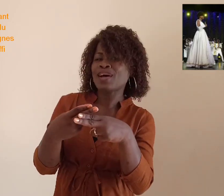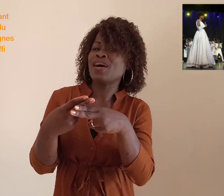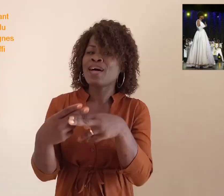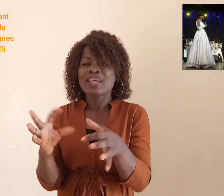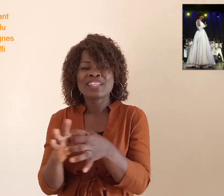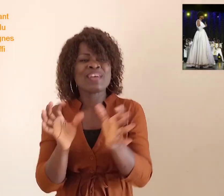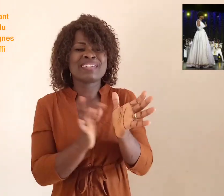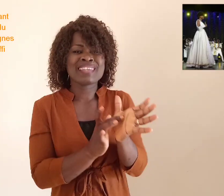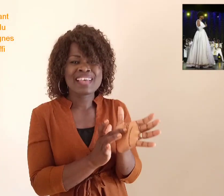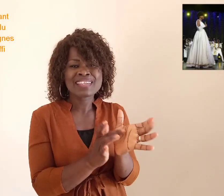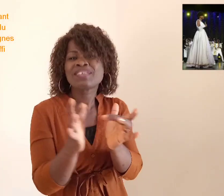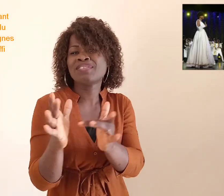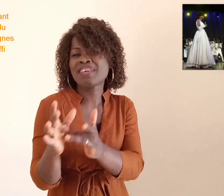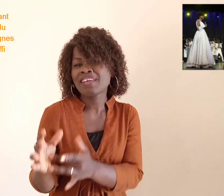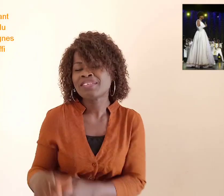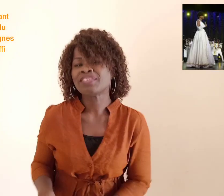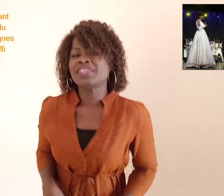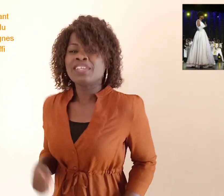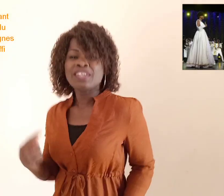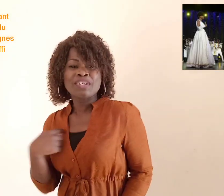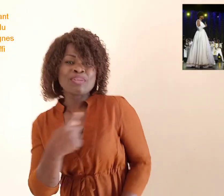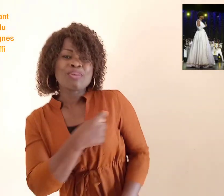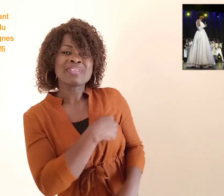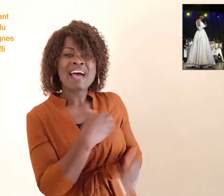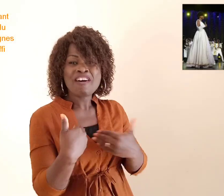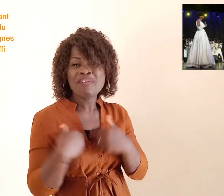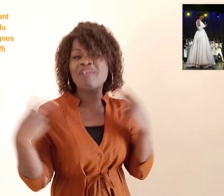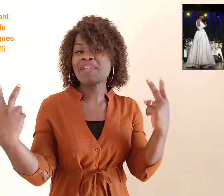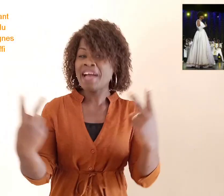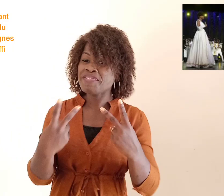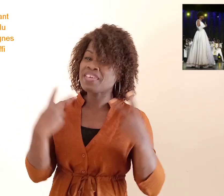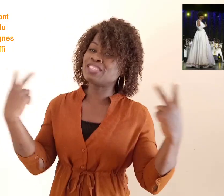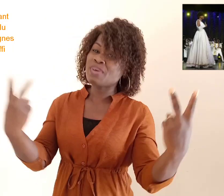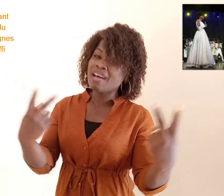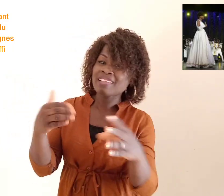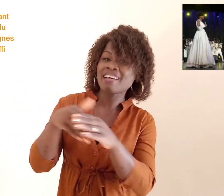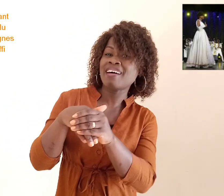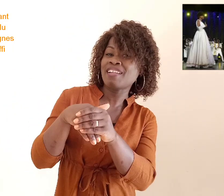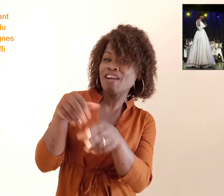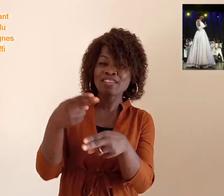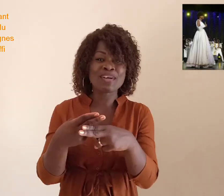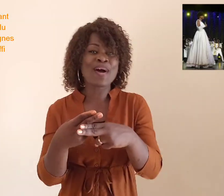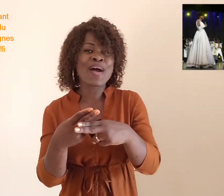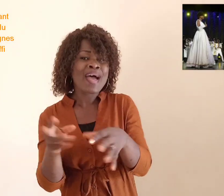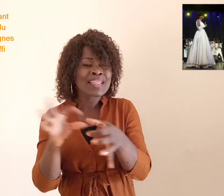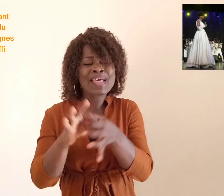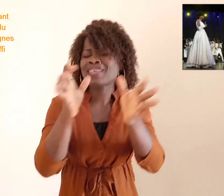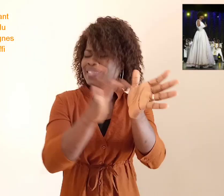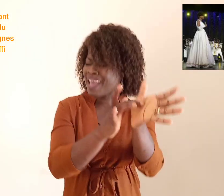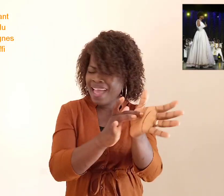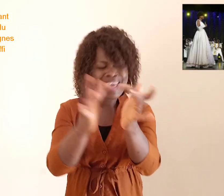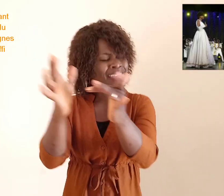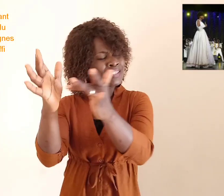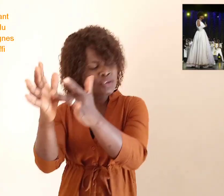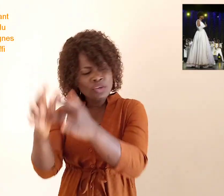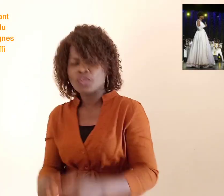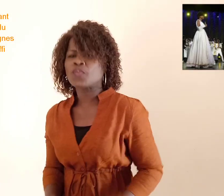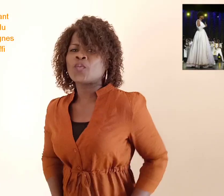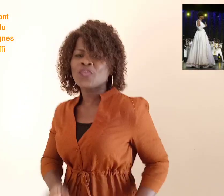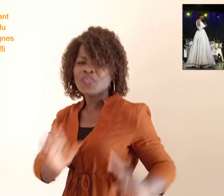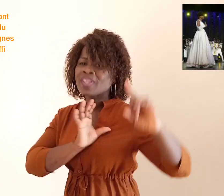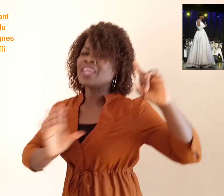Tu reviens dans la victoire, Tu Vos leçons de Jésus,